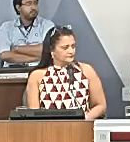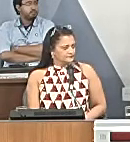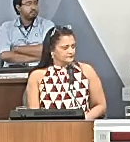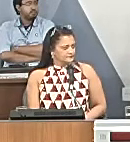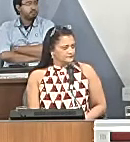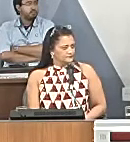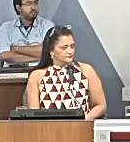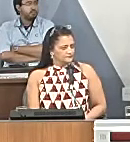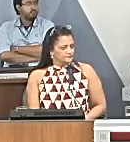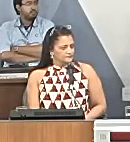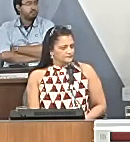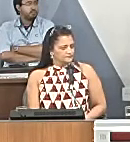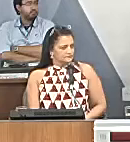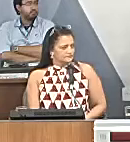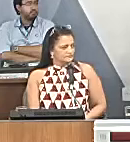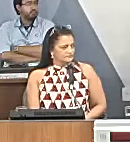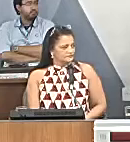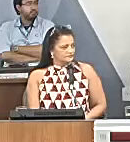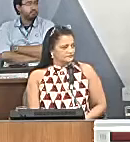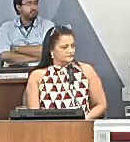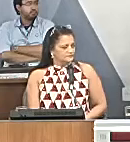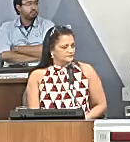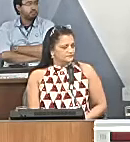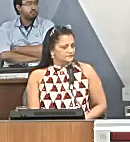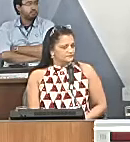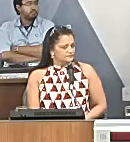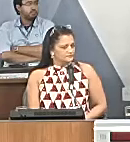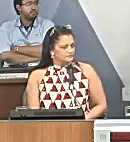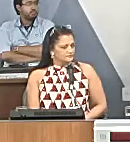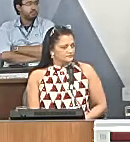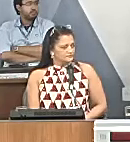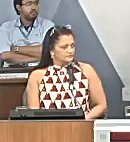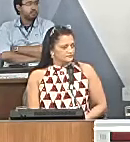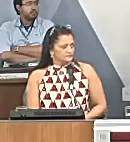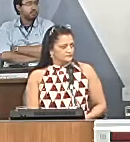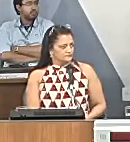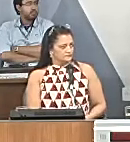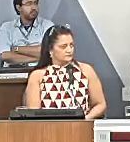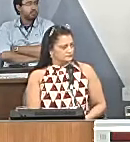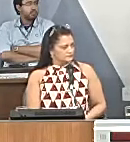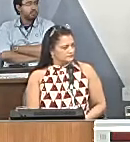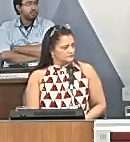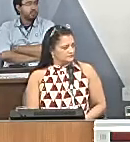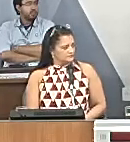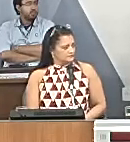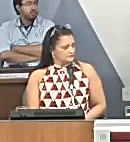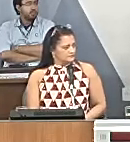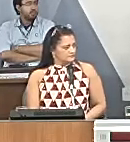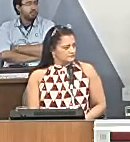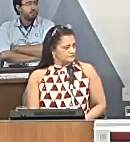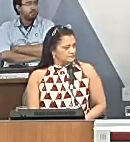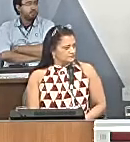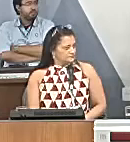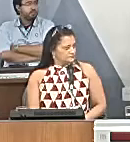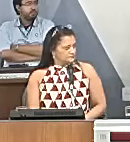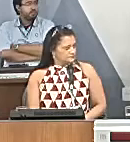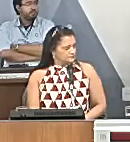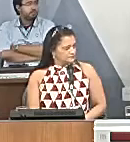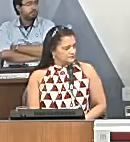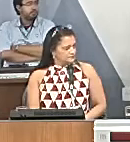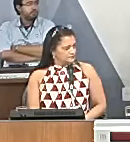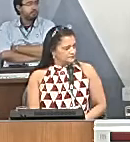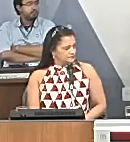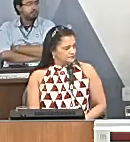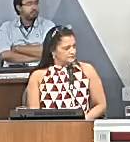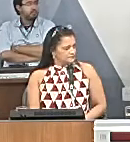qualificados o autismo por exemplo nós debatemos a semana passada inteira o autista tem dificuldade em olhar para a